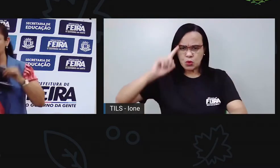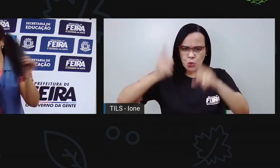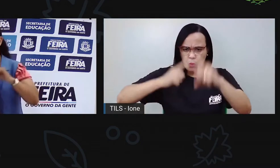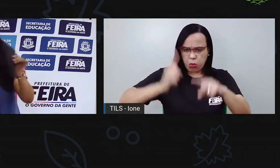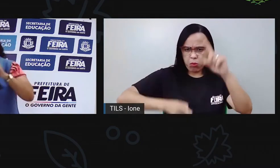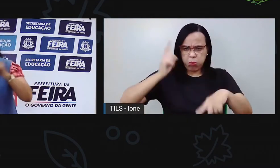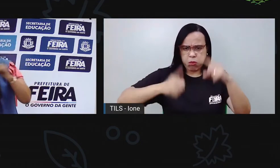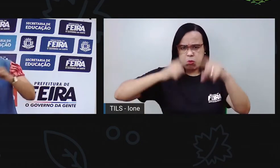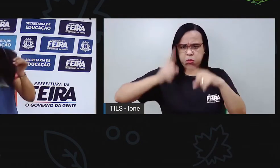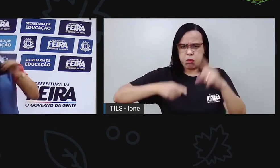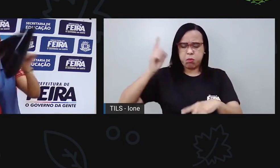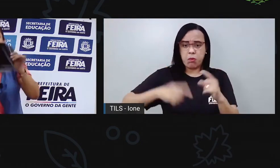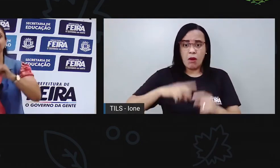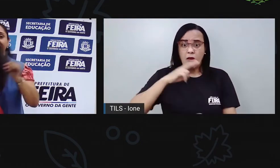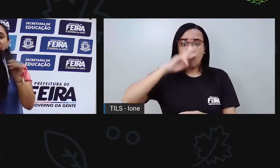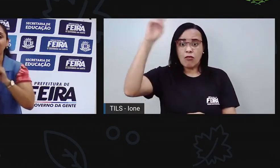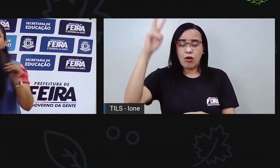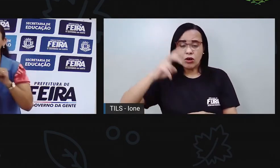Relâmpagos.